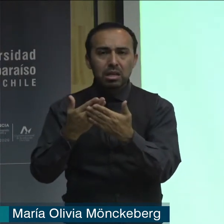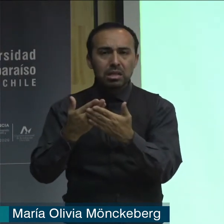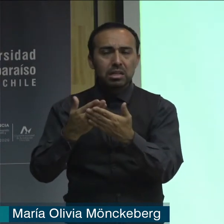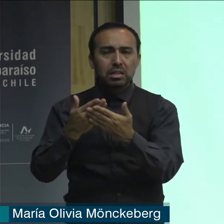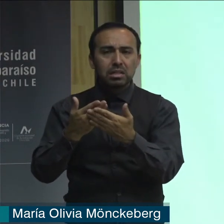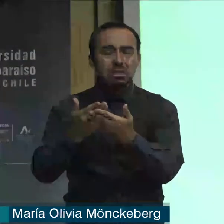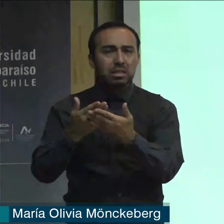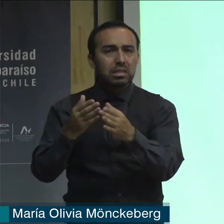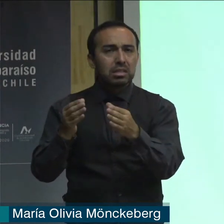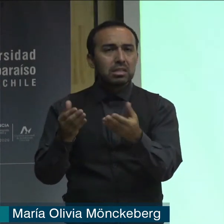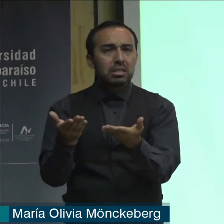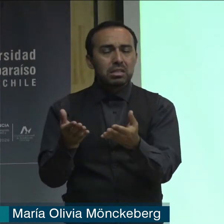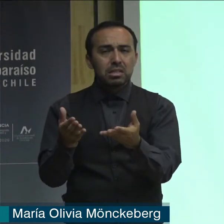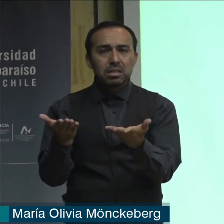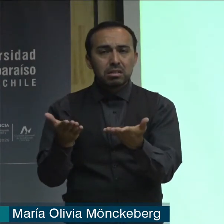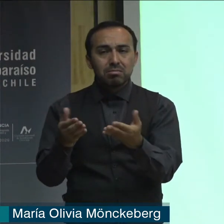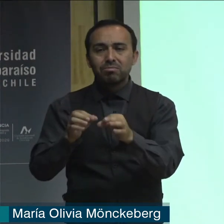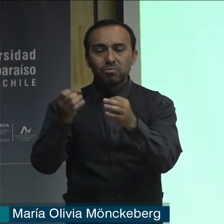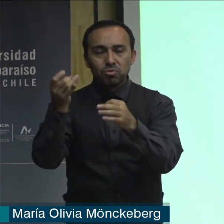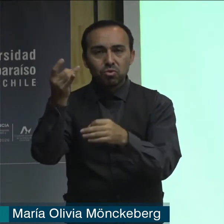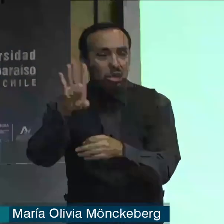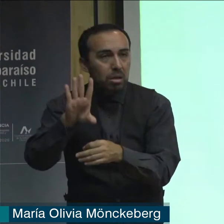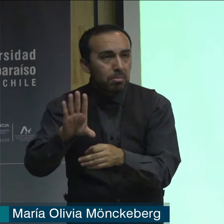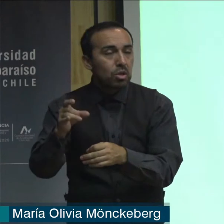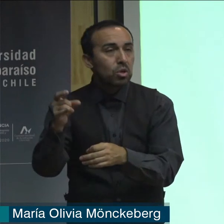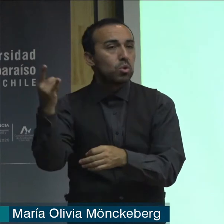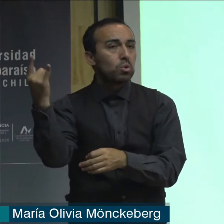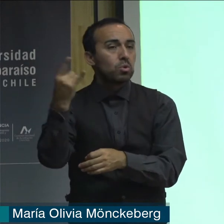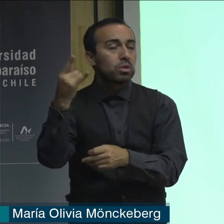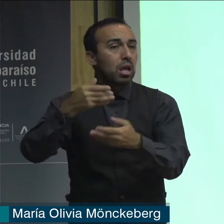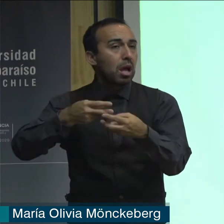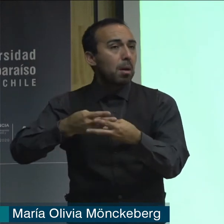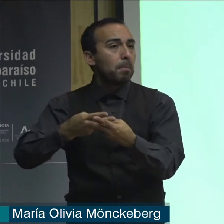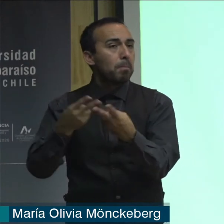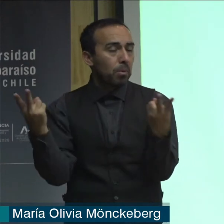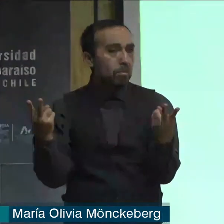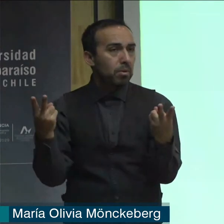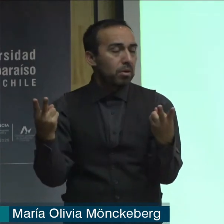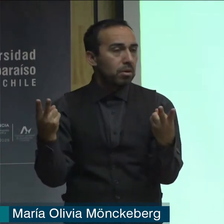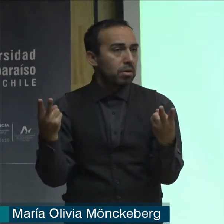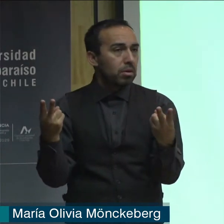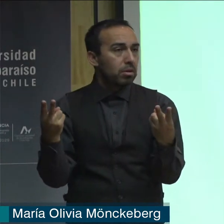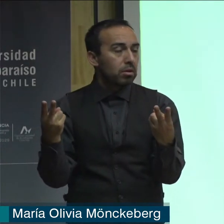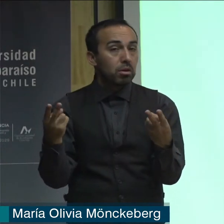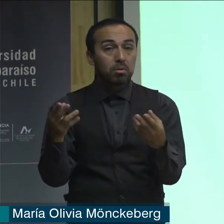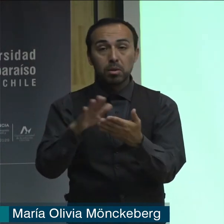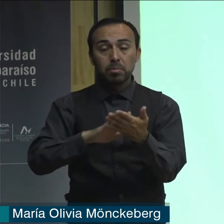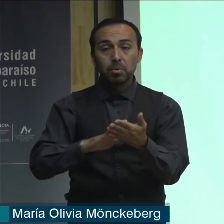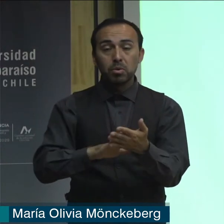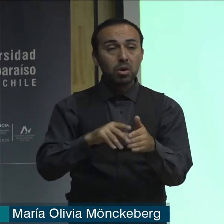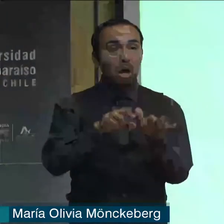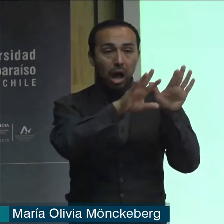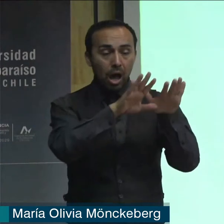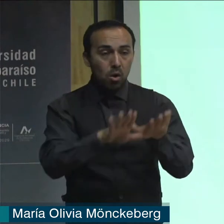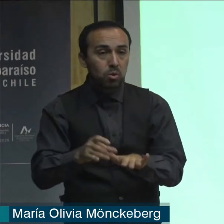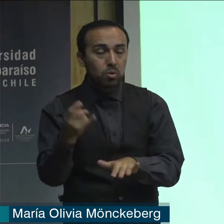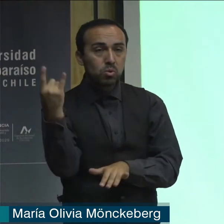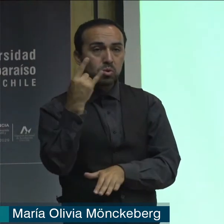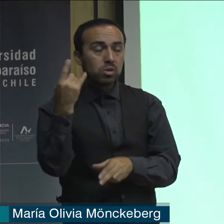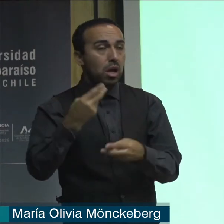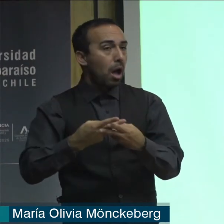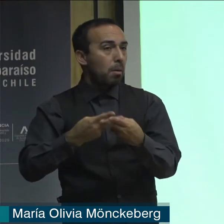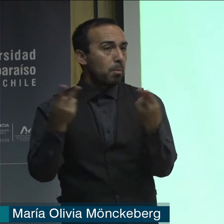las universidades públicas el estudiante universidad el estudiante universidad pública debiera